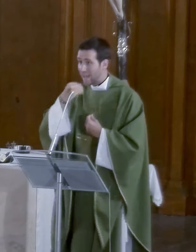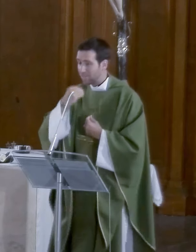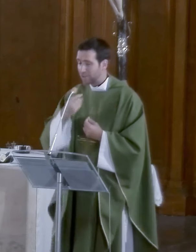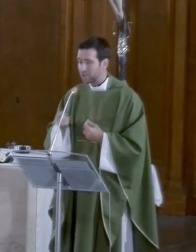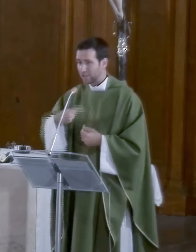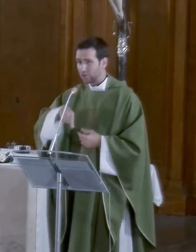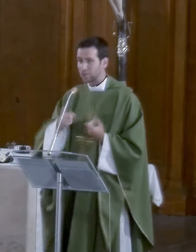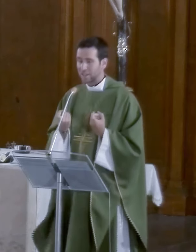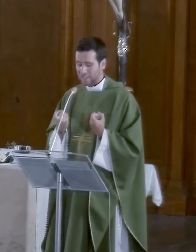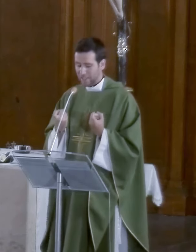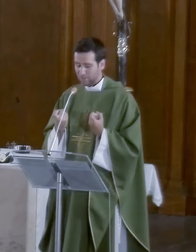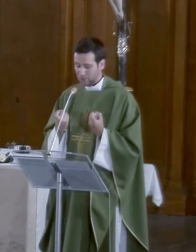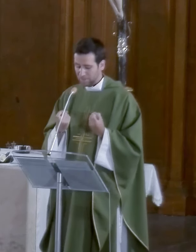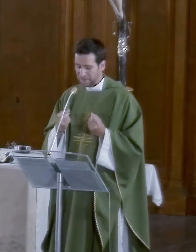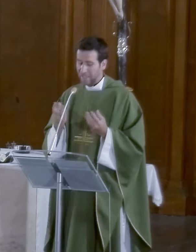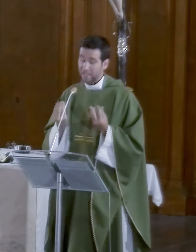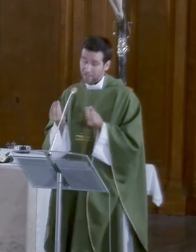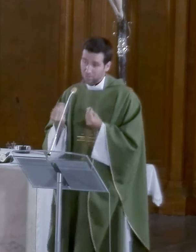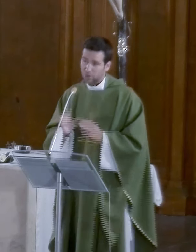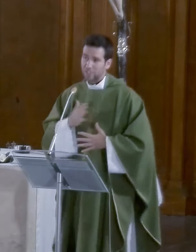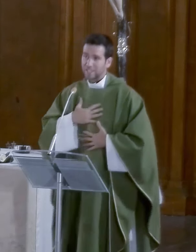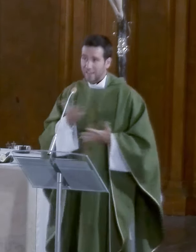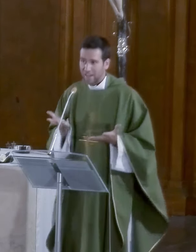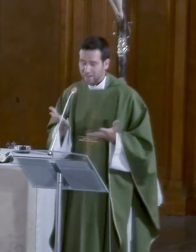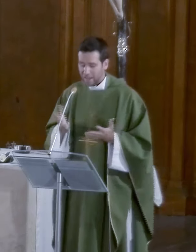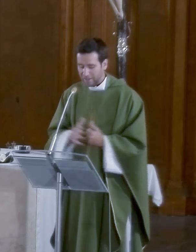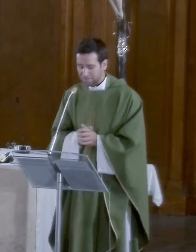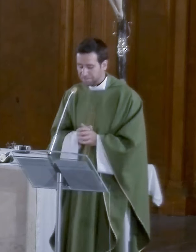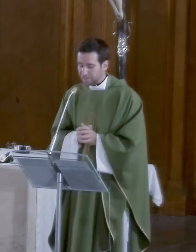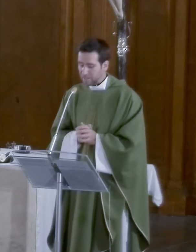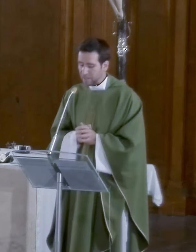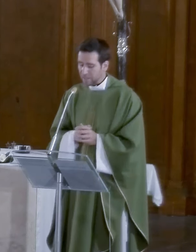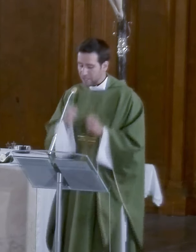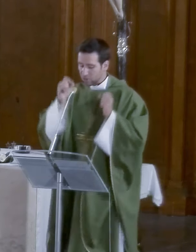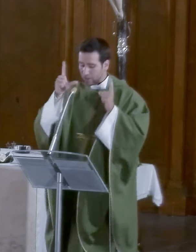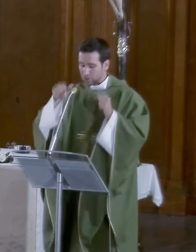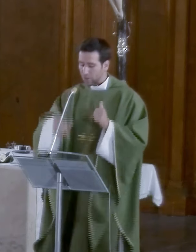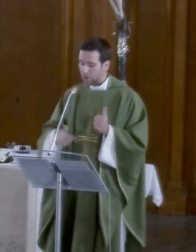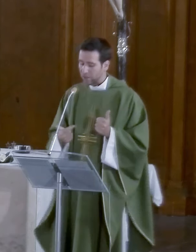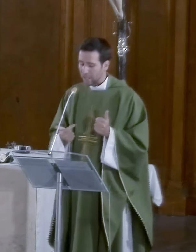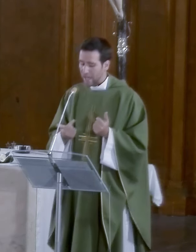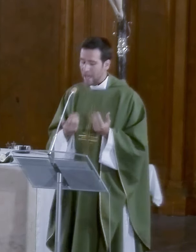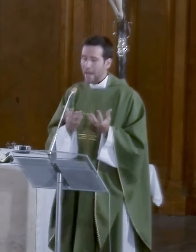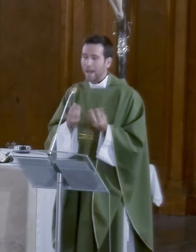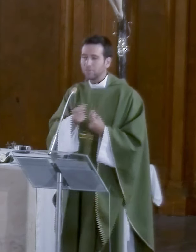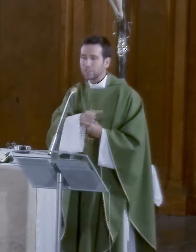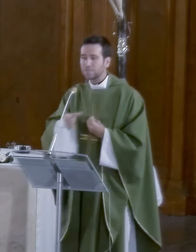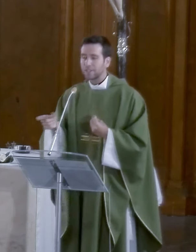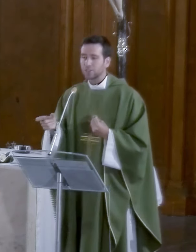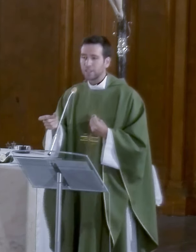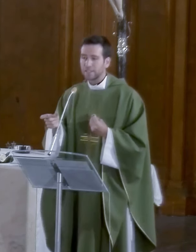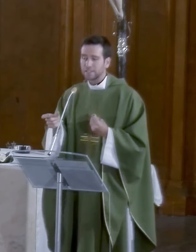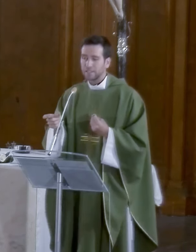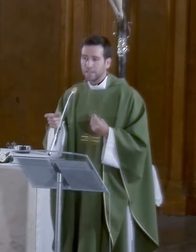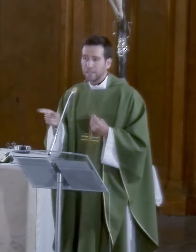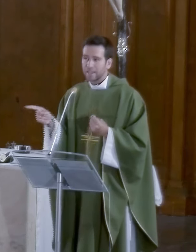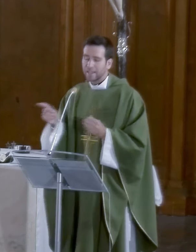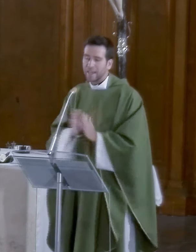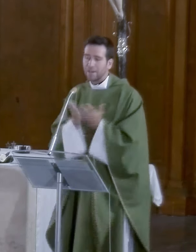ese alimento que todos necesitamos, y muchos se escandalizarán, descubrimos cómo hoy hay muchas